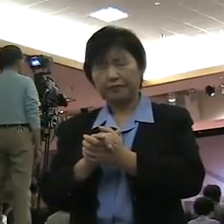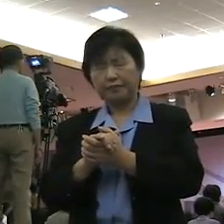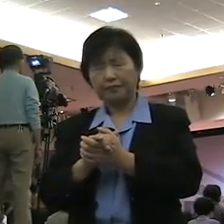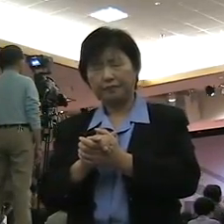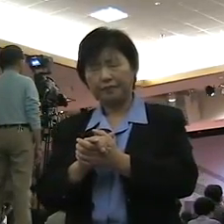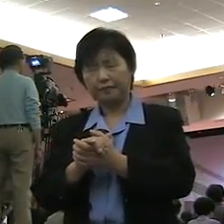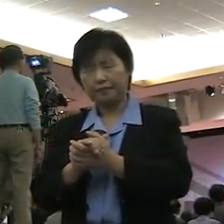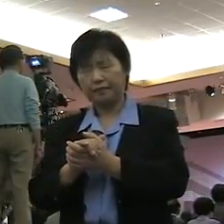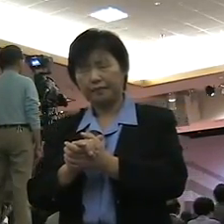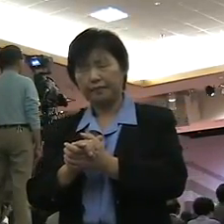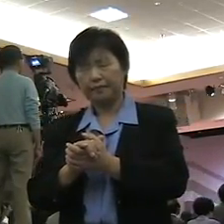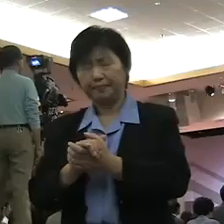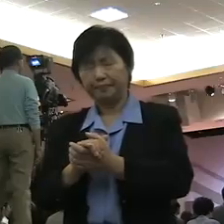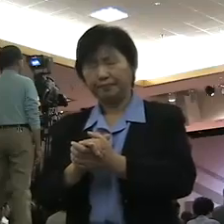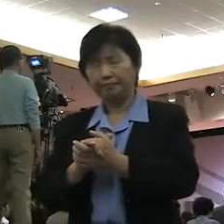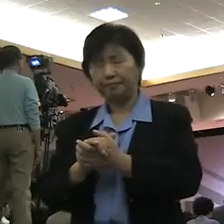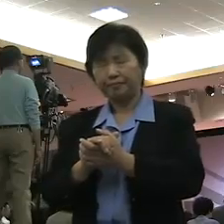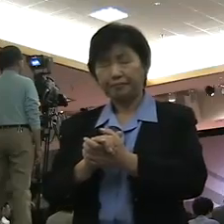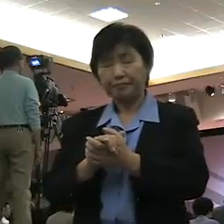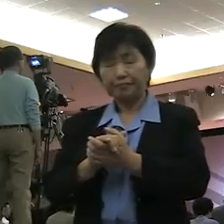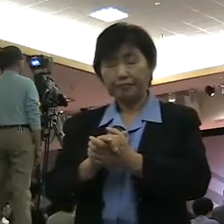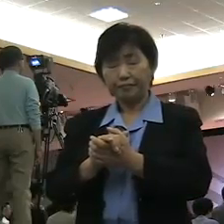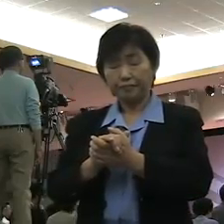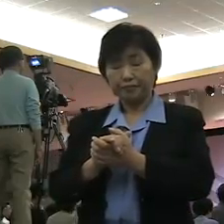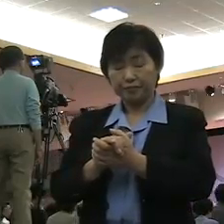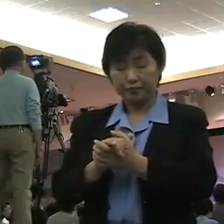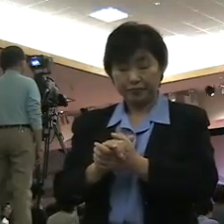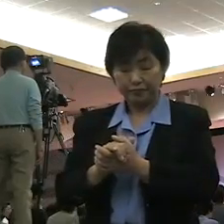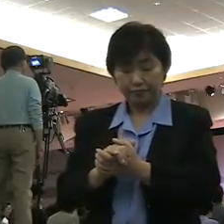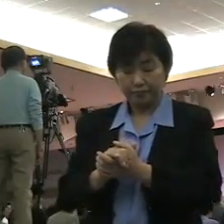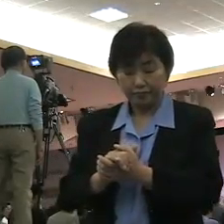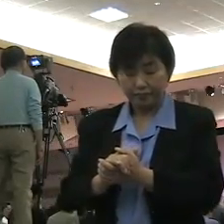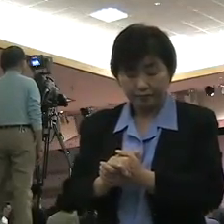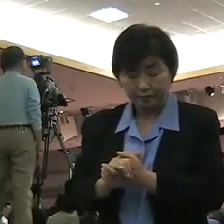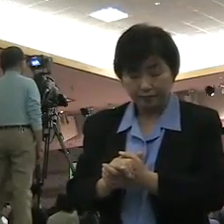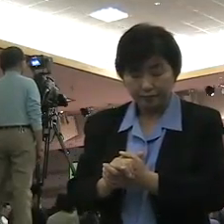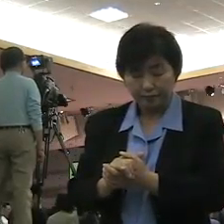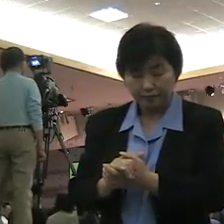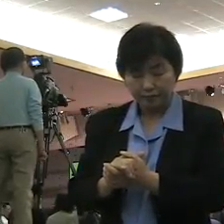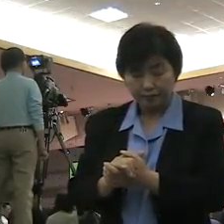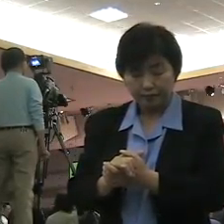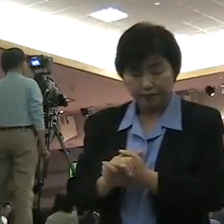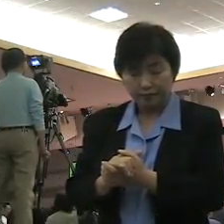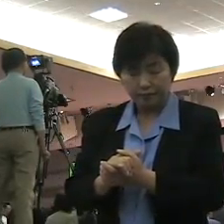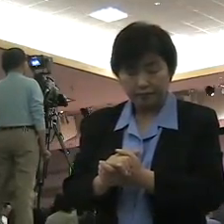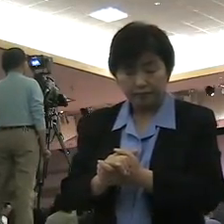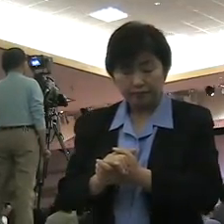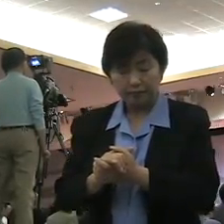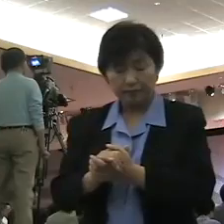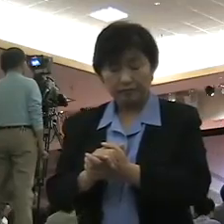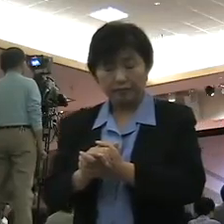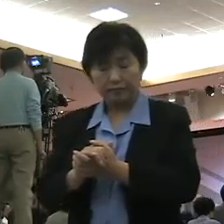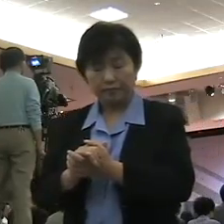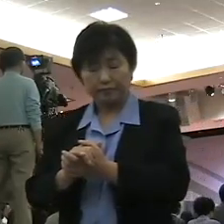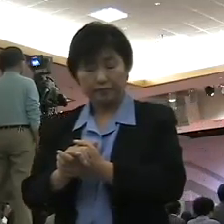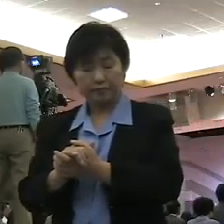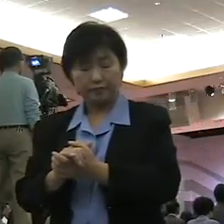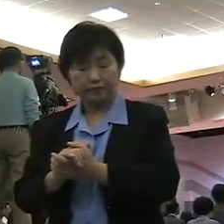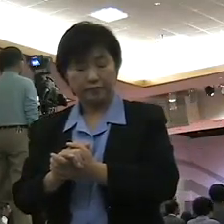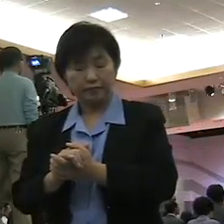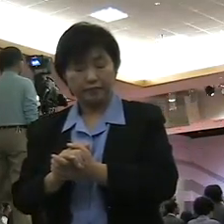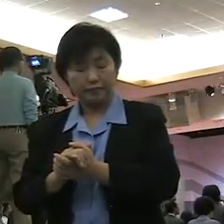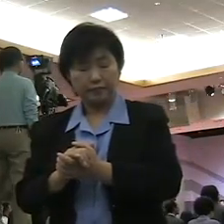사모하는 영혼을 만족케 하시며 주님 영혼에게 좋은 것으로 채워주시는 참 좋으신 주님께 온 마음 다해